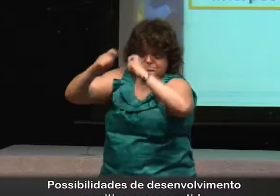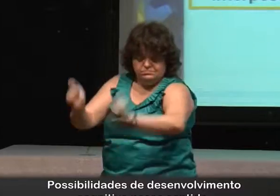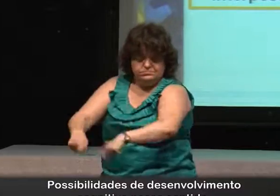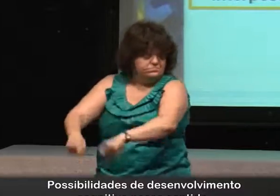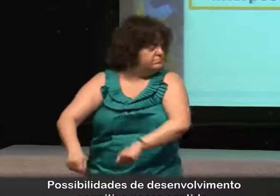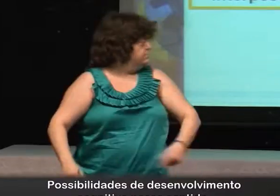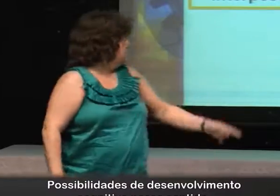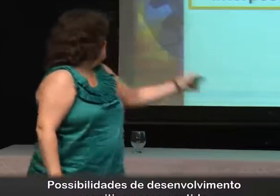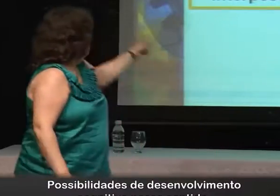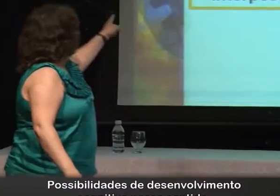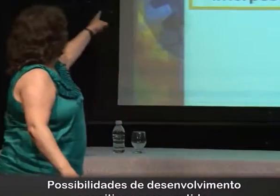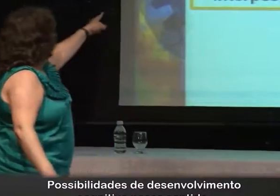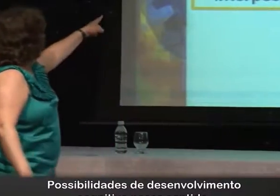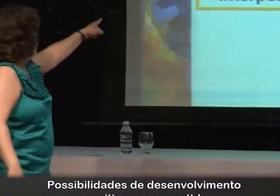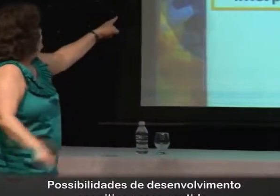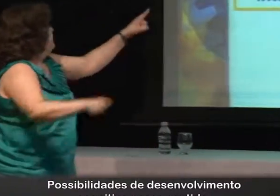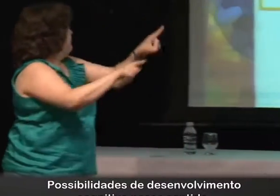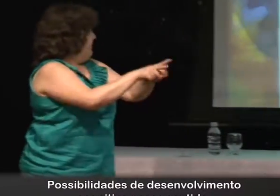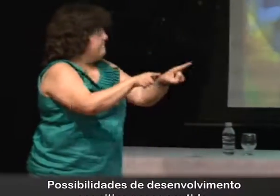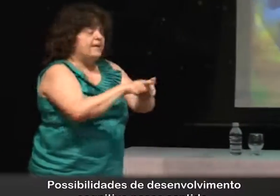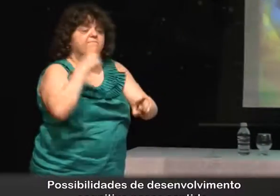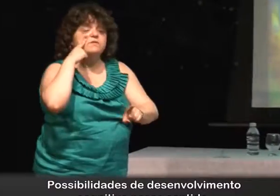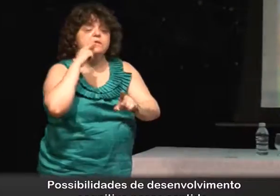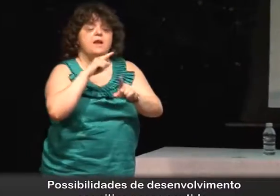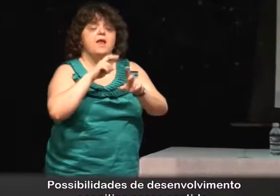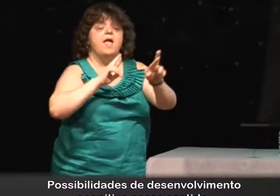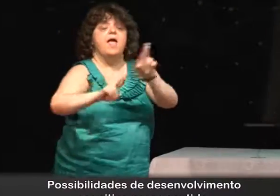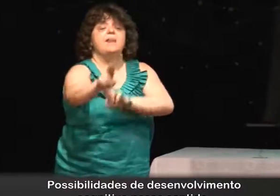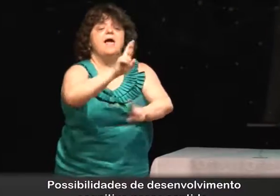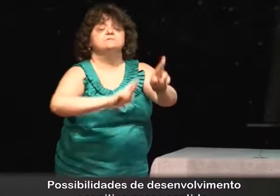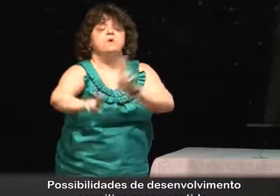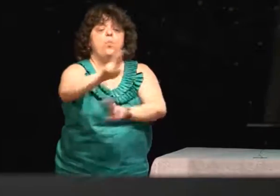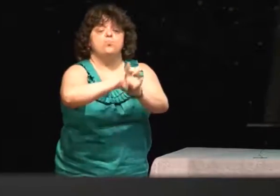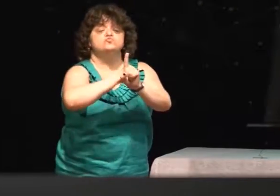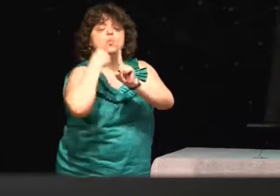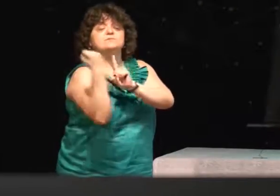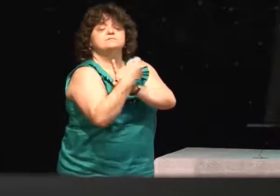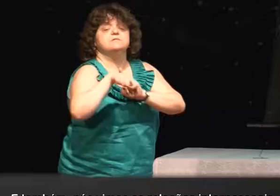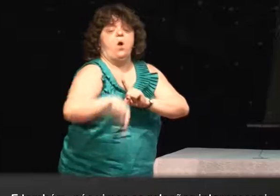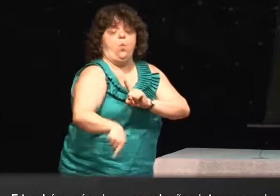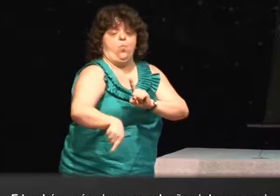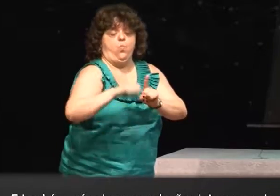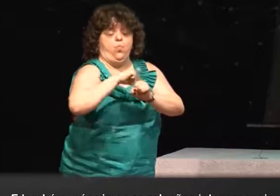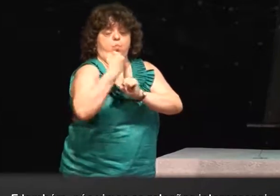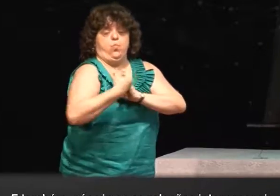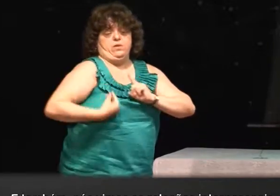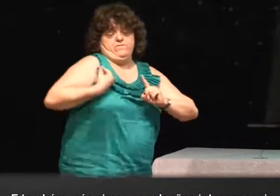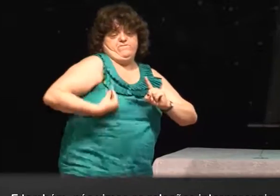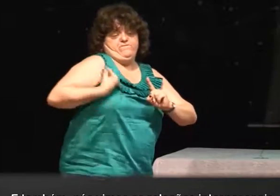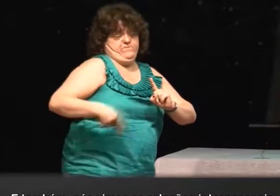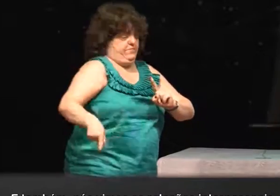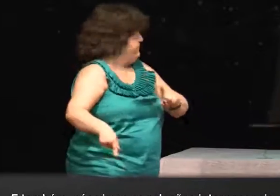Possibilidades de desenvolvimento cognitivo nesse sentido. E também nós vimos das